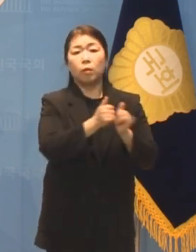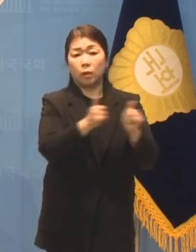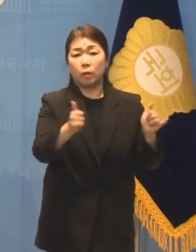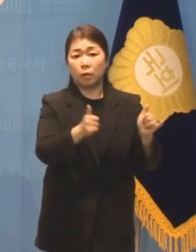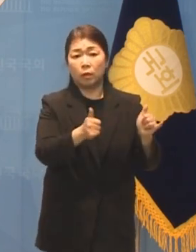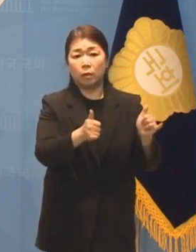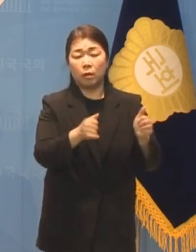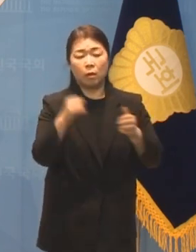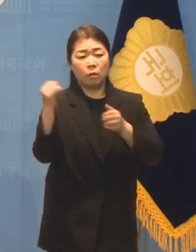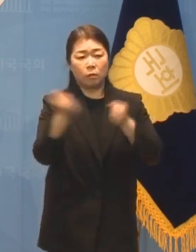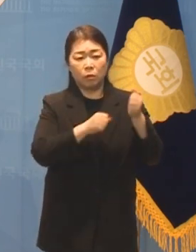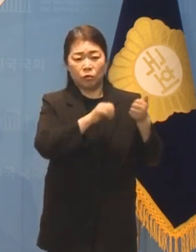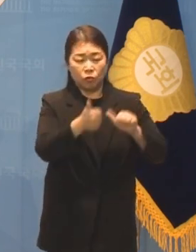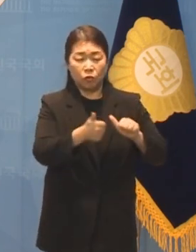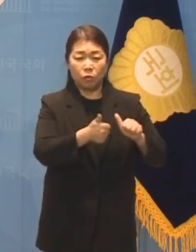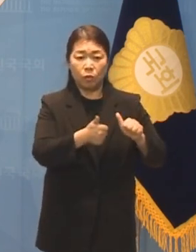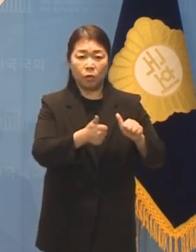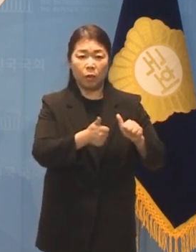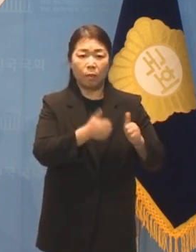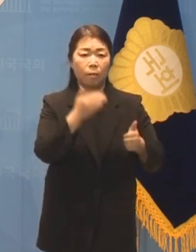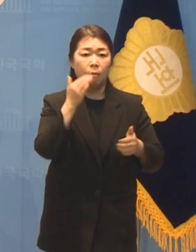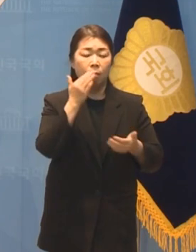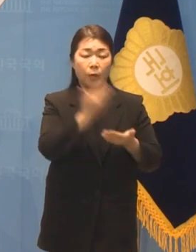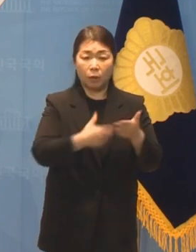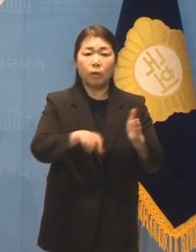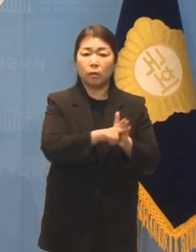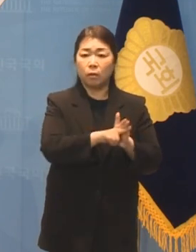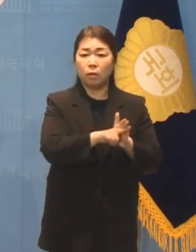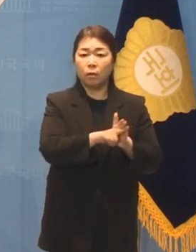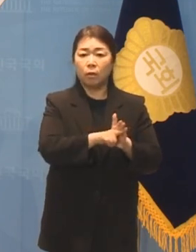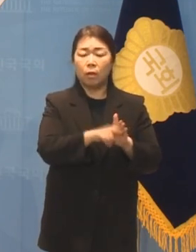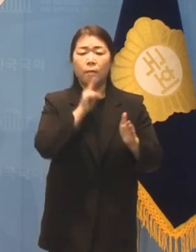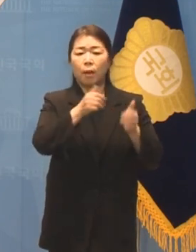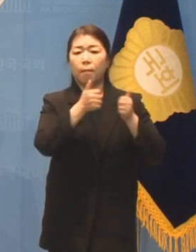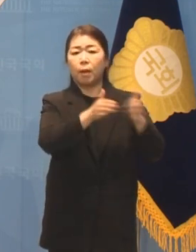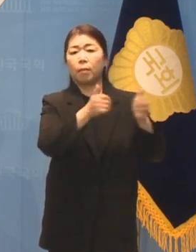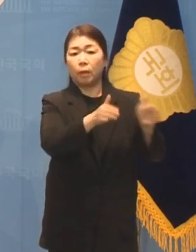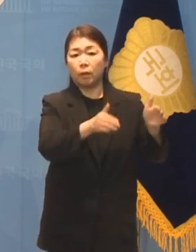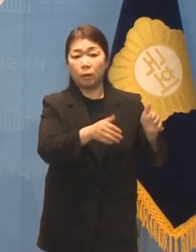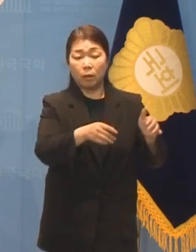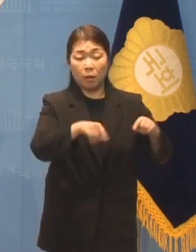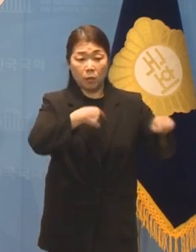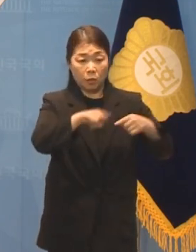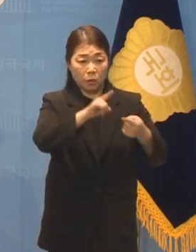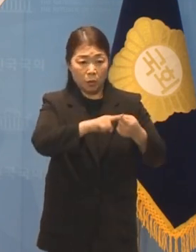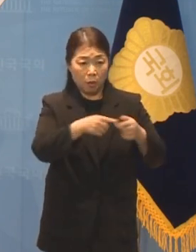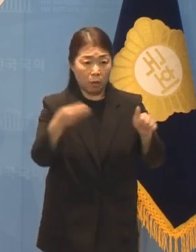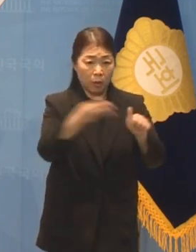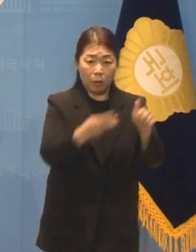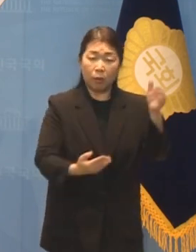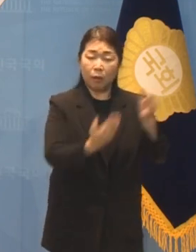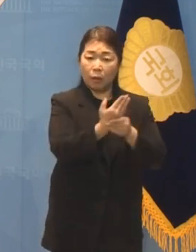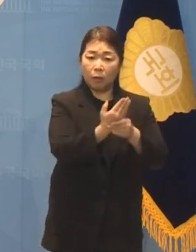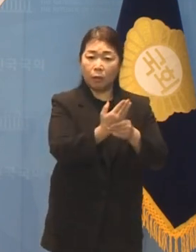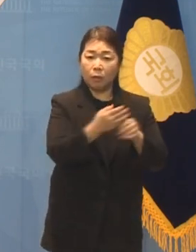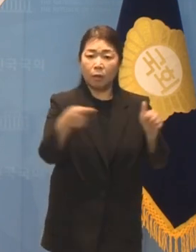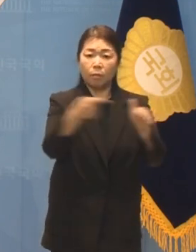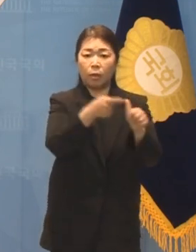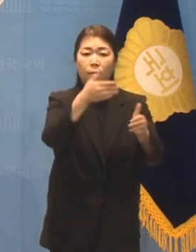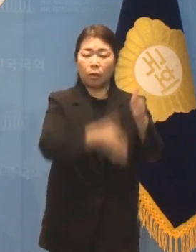도피하게 둘 수 없다며 도저히 납득할 수 없는 막말로 정치 테러를 당한 이재명